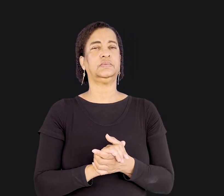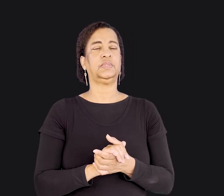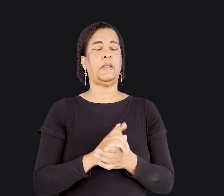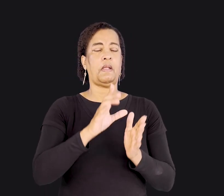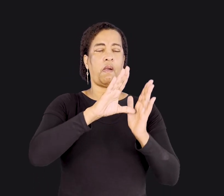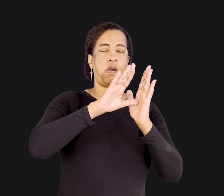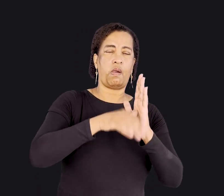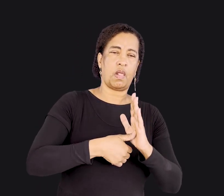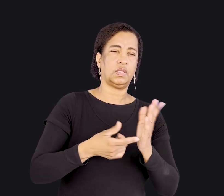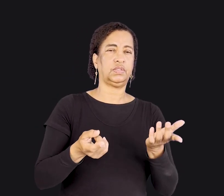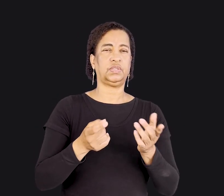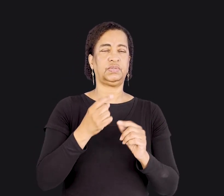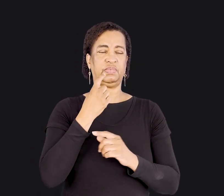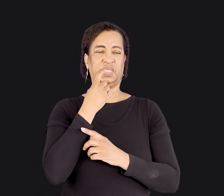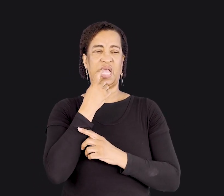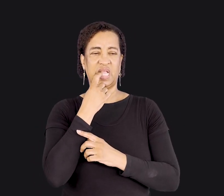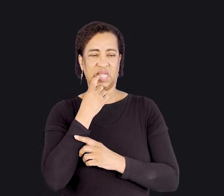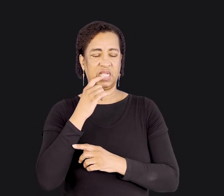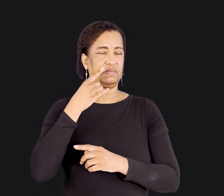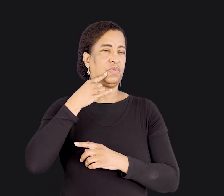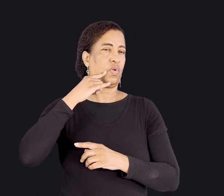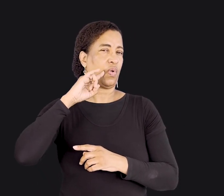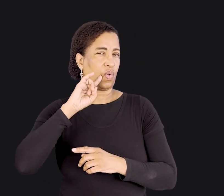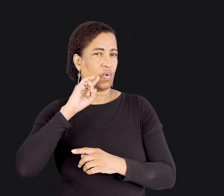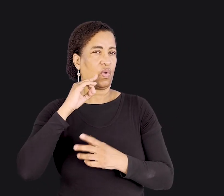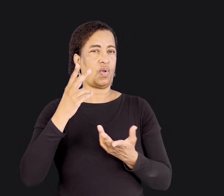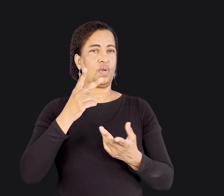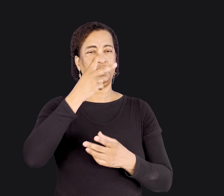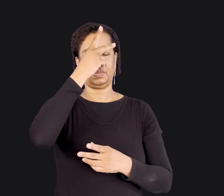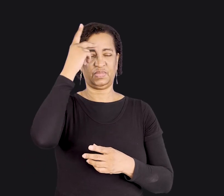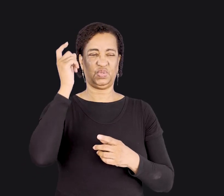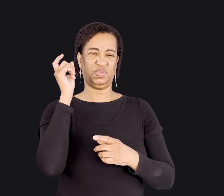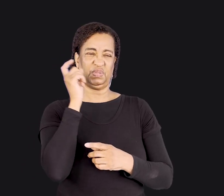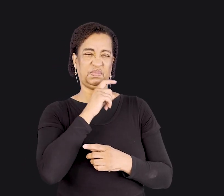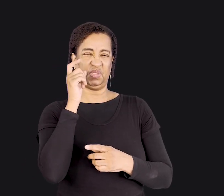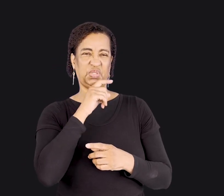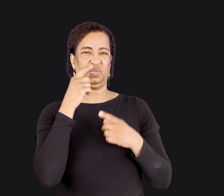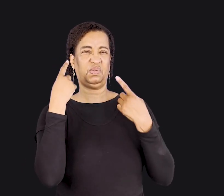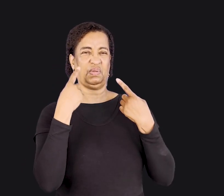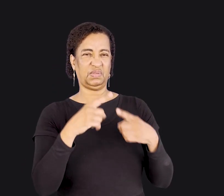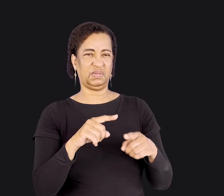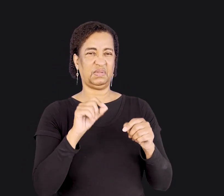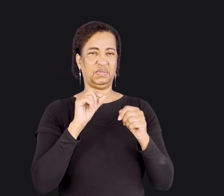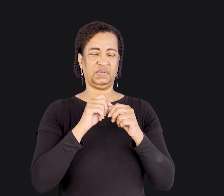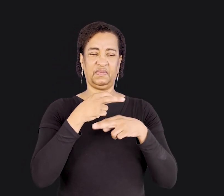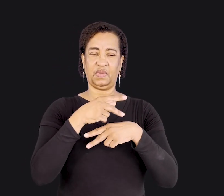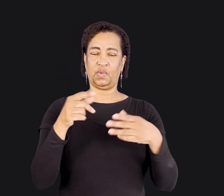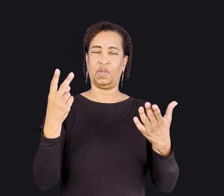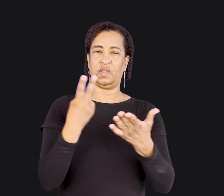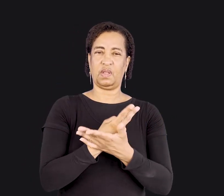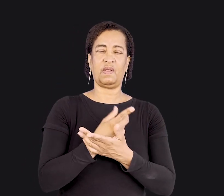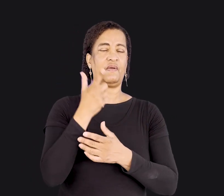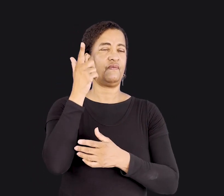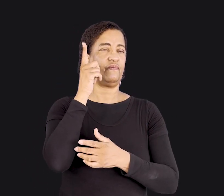nem ladrões, nem avarentos, nem alcoólatras, nem caluniadores, nem trapaceiros vão herdar o reino de